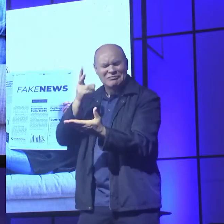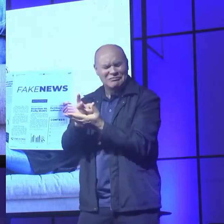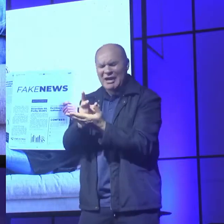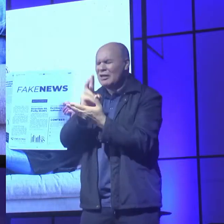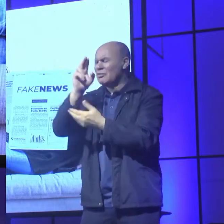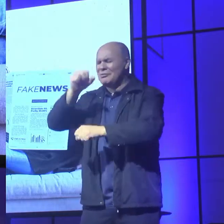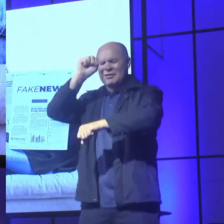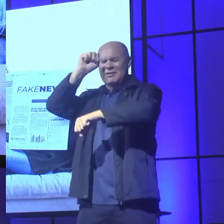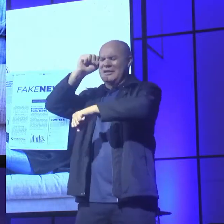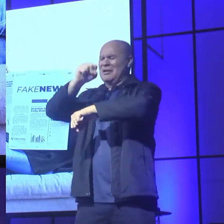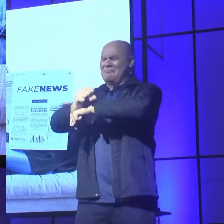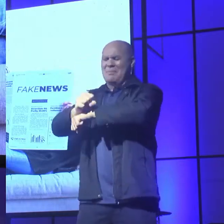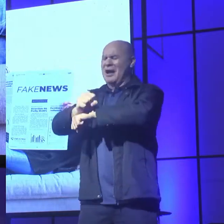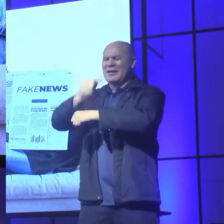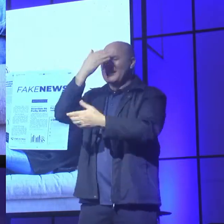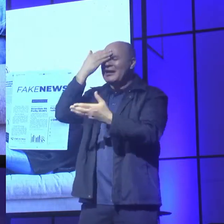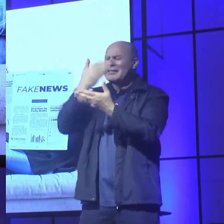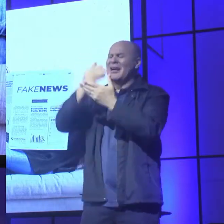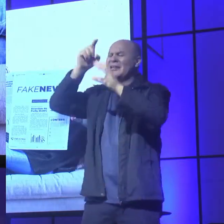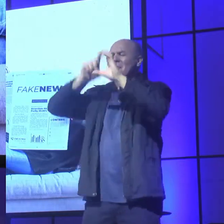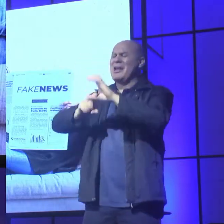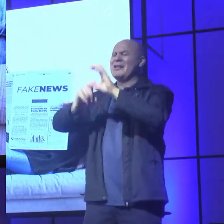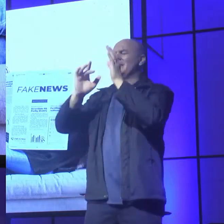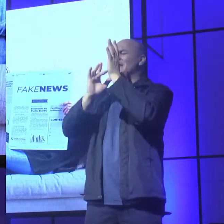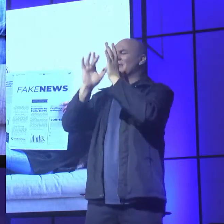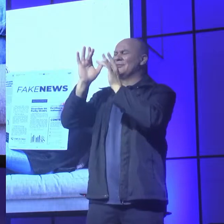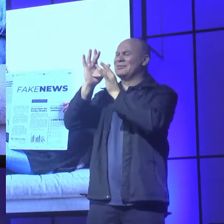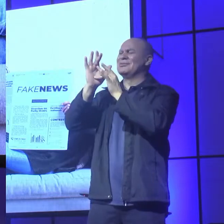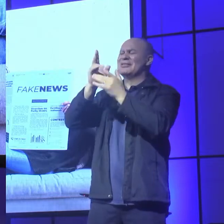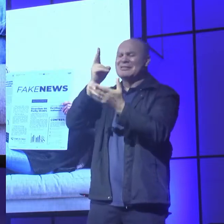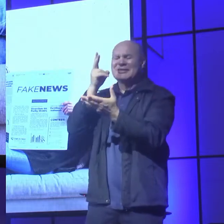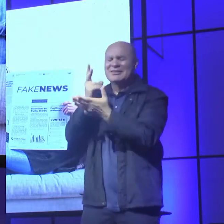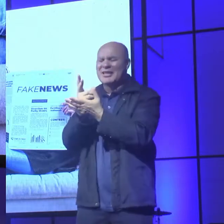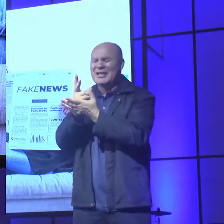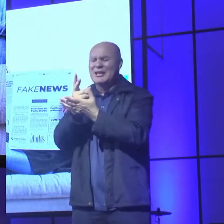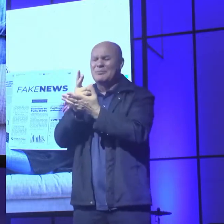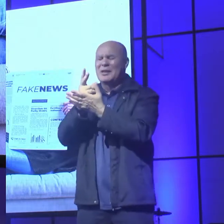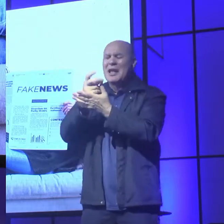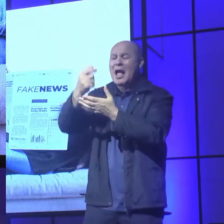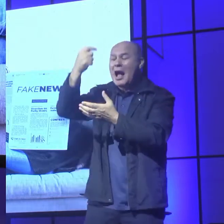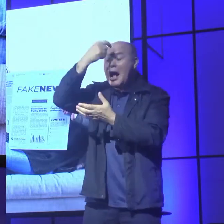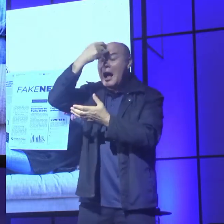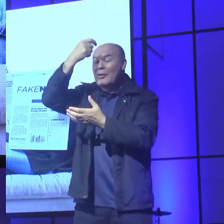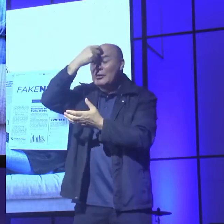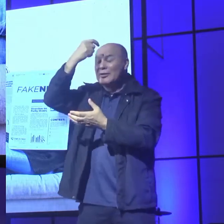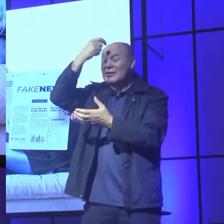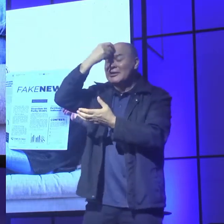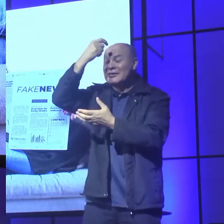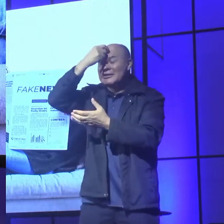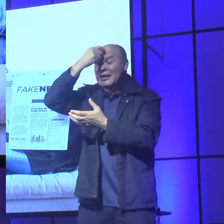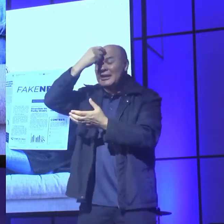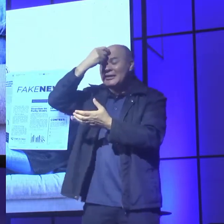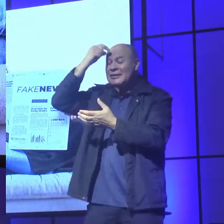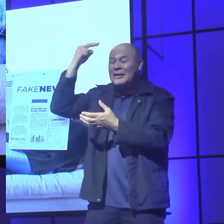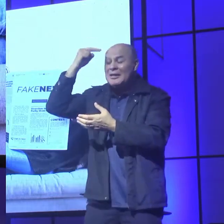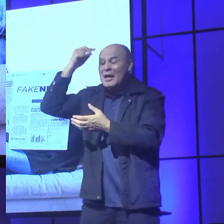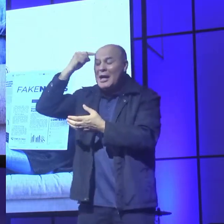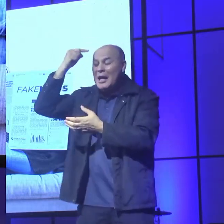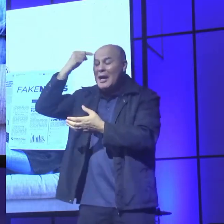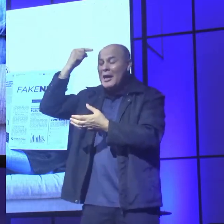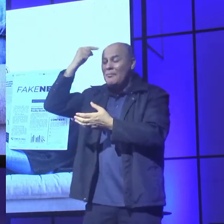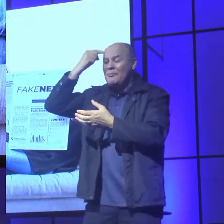eles têm acreditado em nome de Jesus, e seja renovado na sua mente, porque a renovação da nossa mente